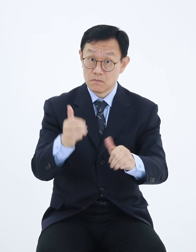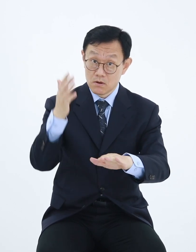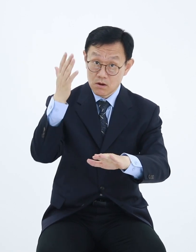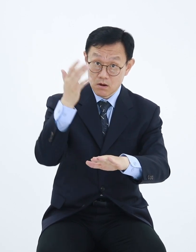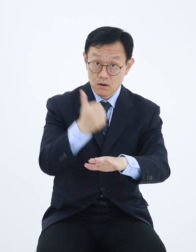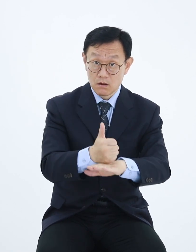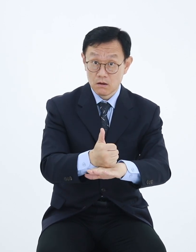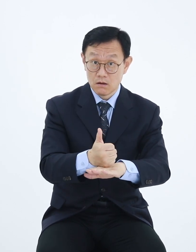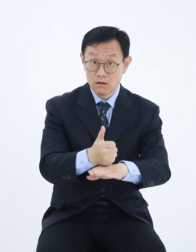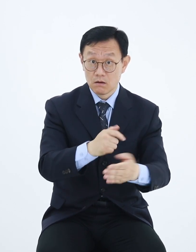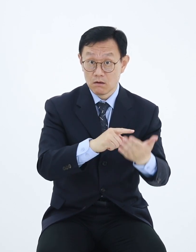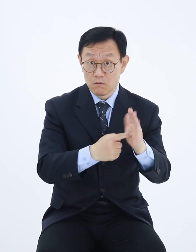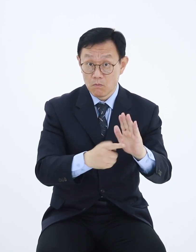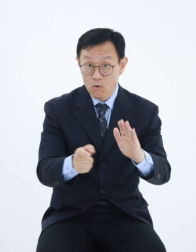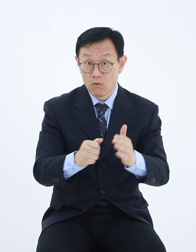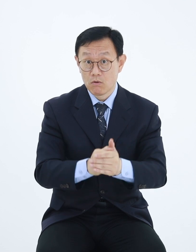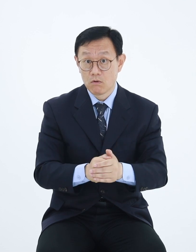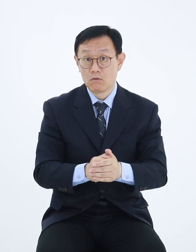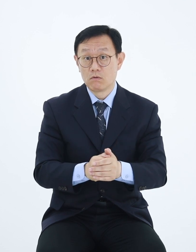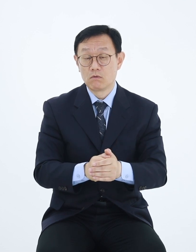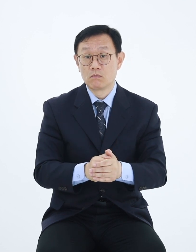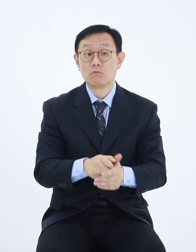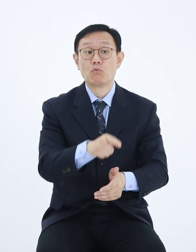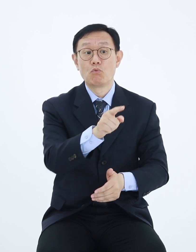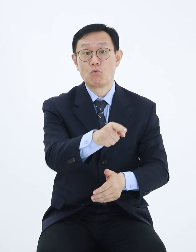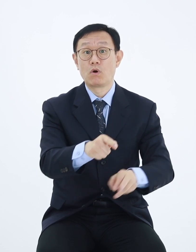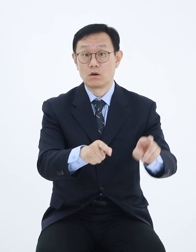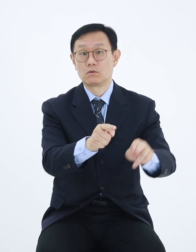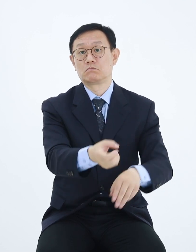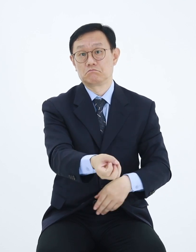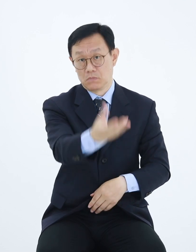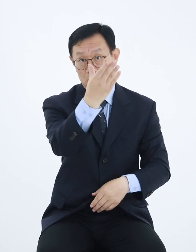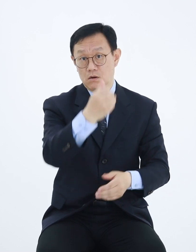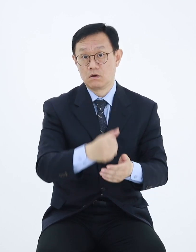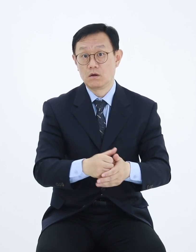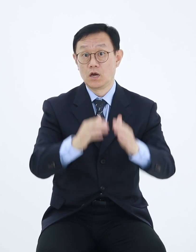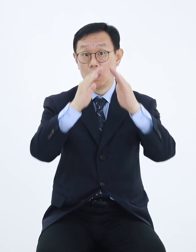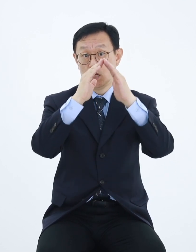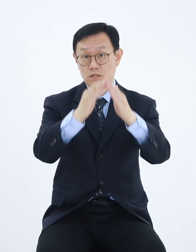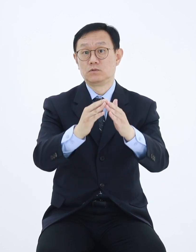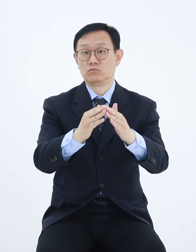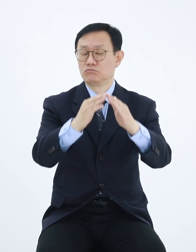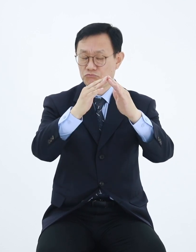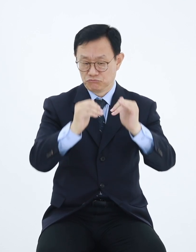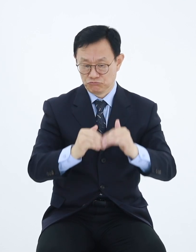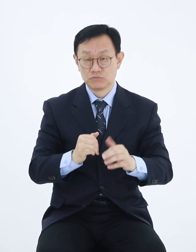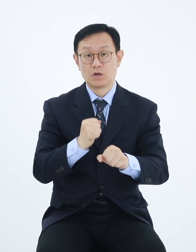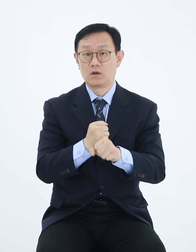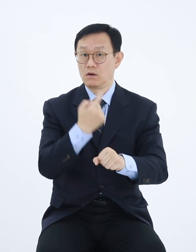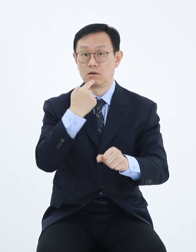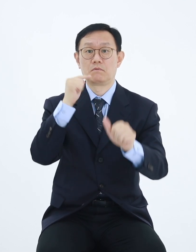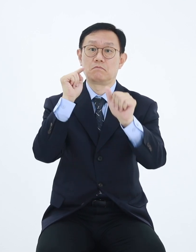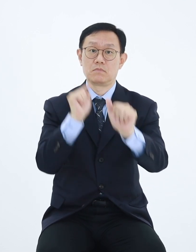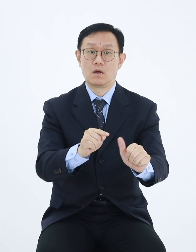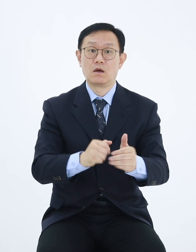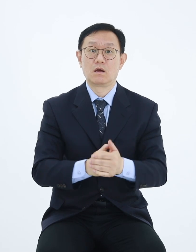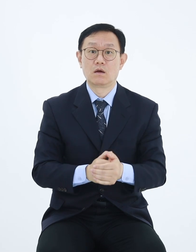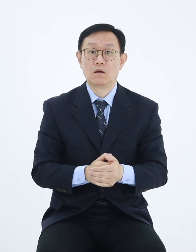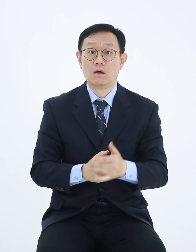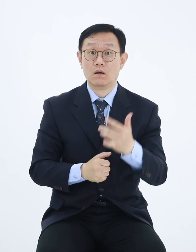지방법원에서는 rc에게 유리한 판결을 내리고 지붕을 철거하도록 명령했습니다 b씨의 부모님은